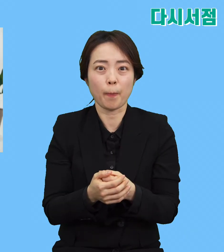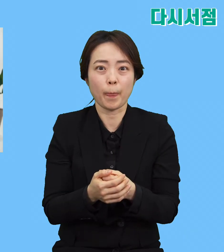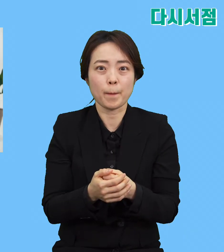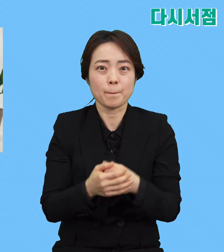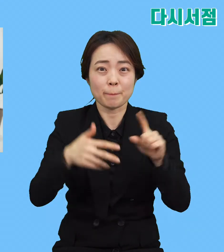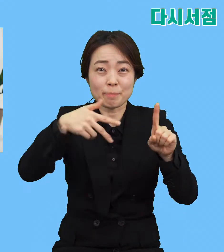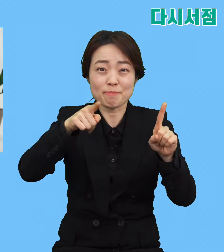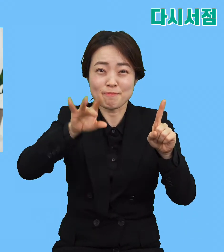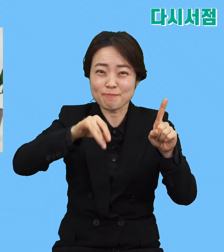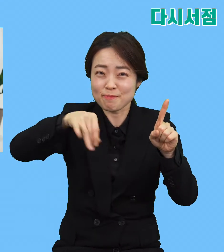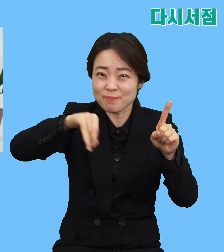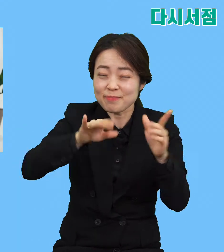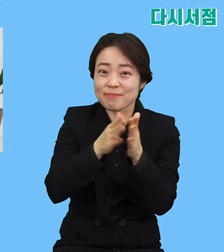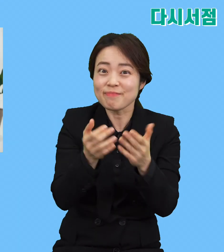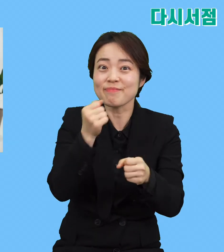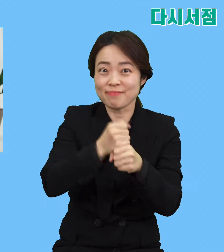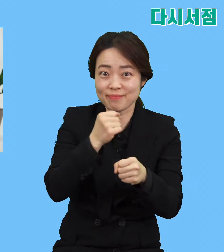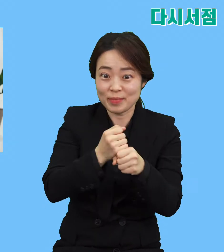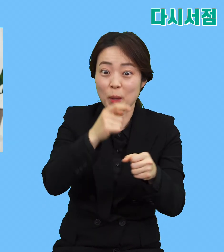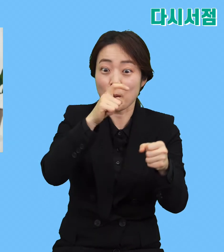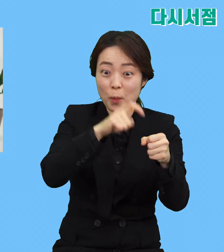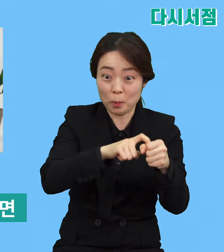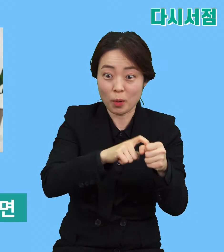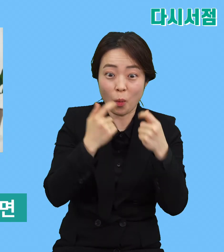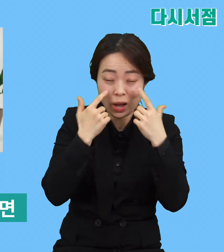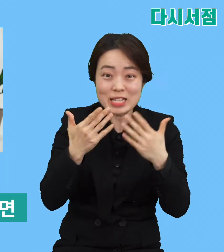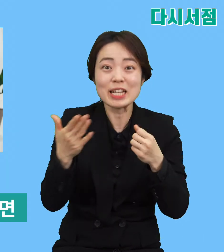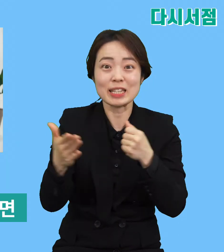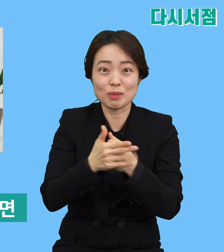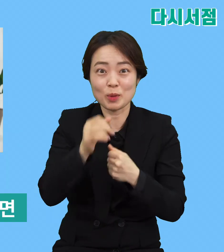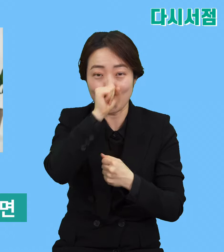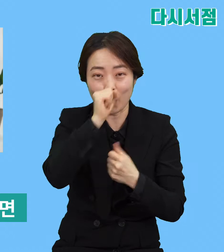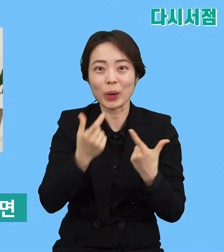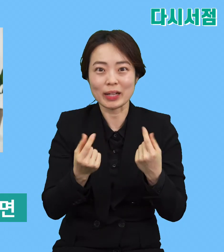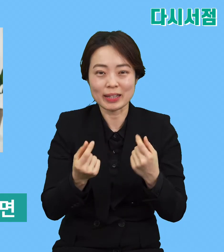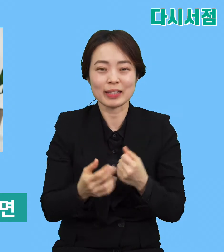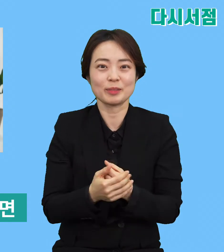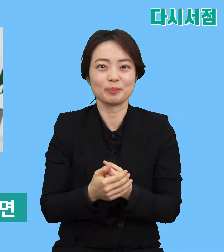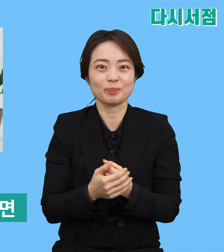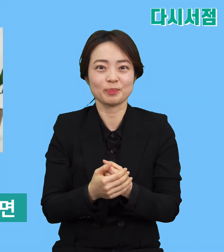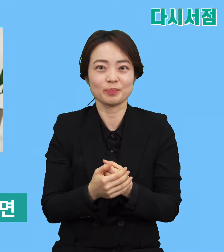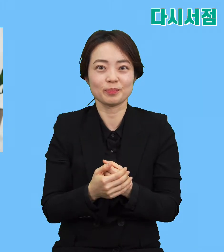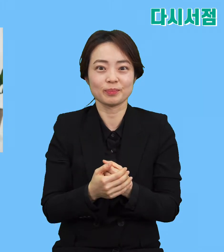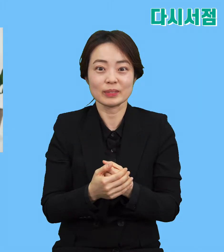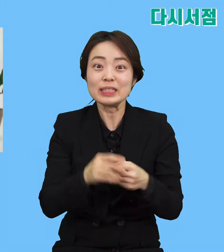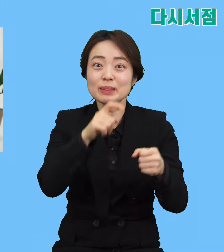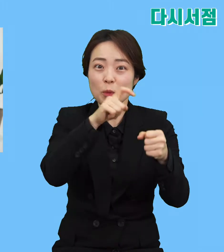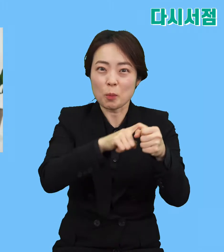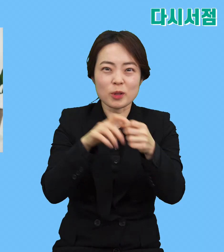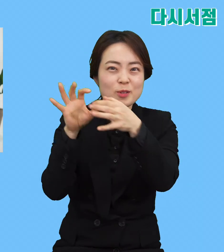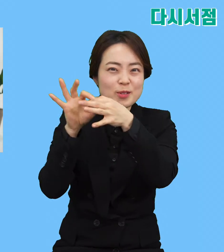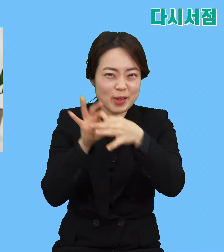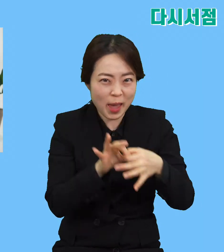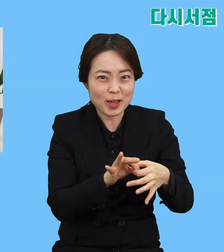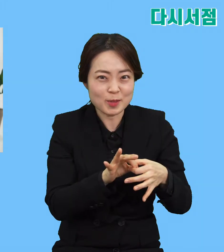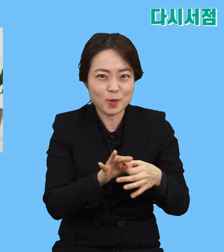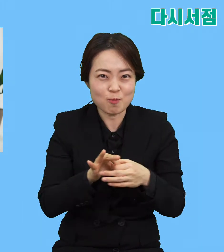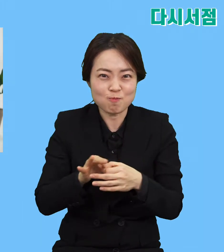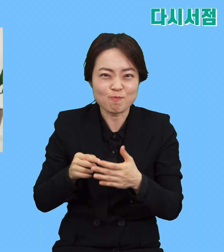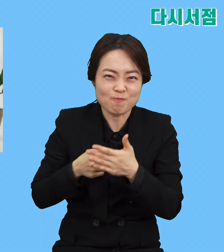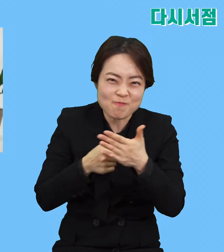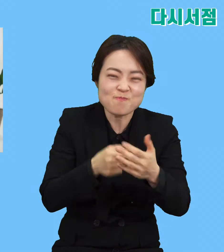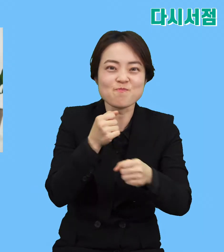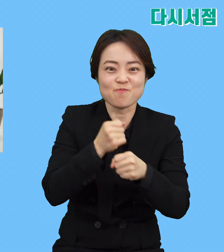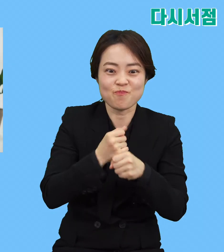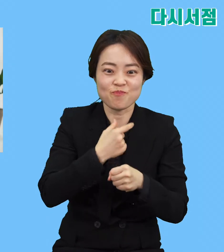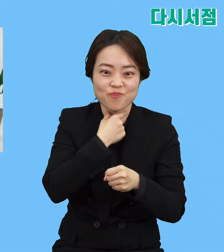되게 분명했던 이것 덕분이다. 그래서 그거는 웬만하면 계속 가져가려고 하고